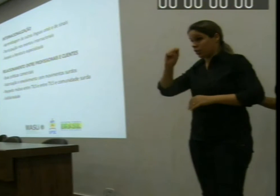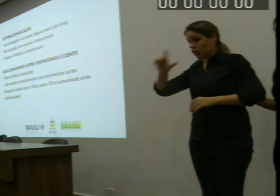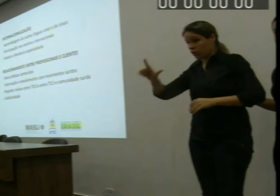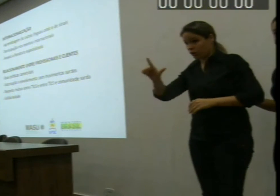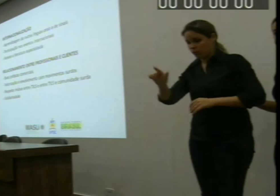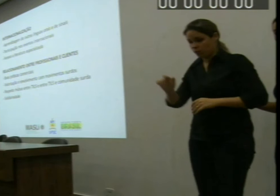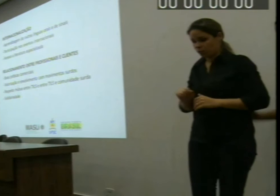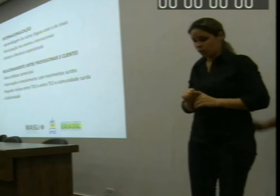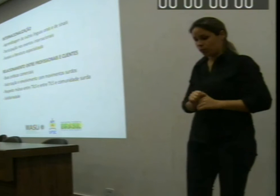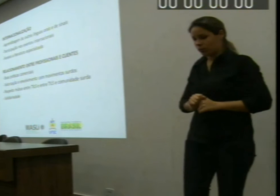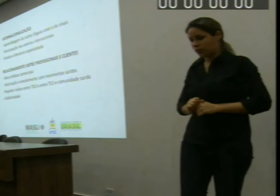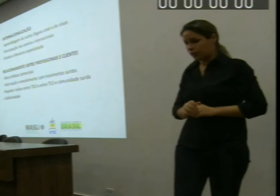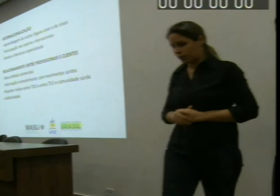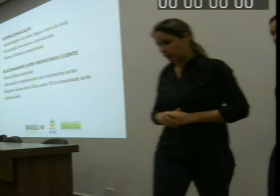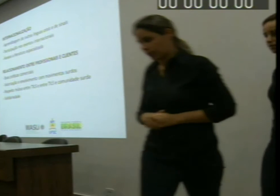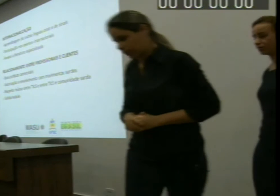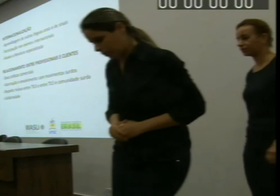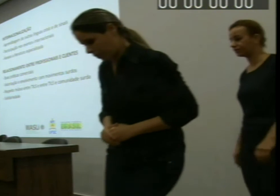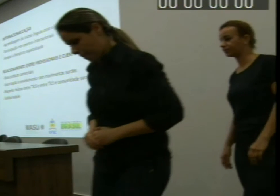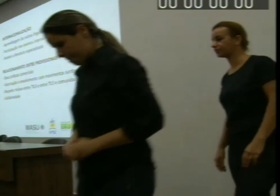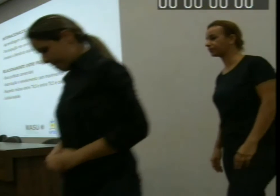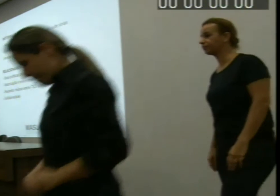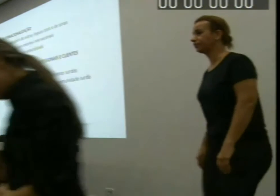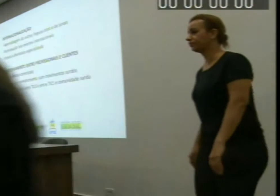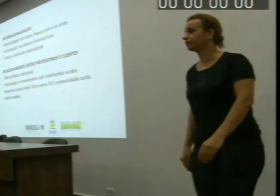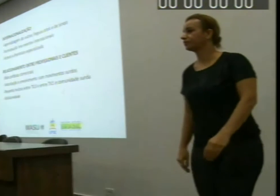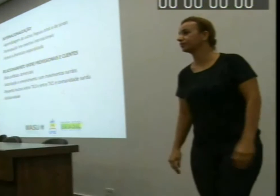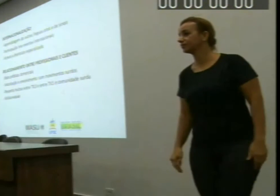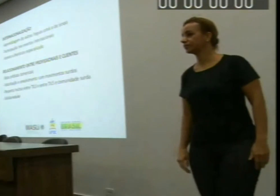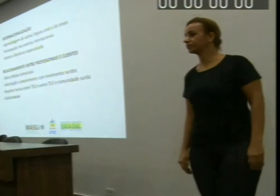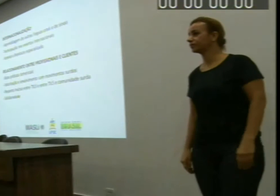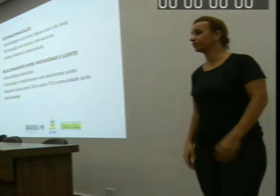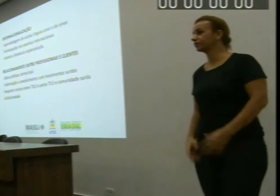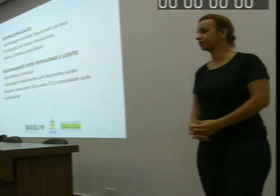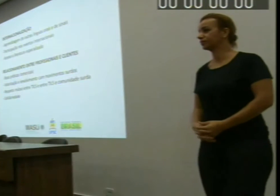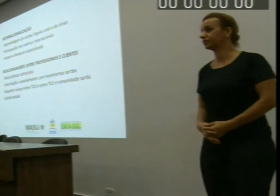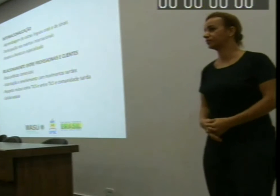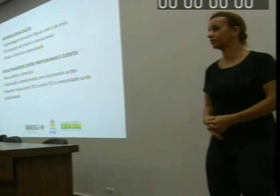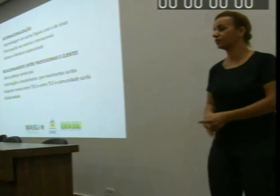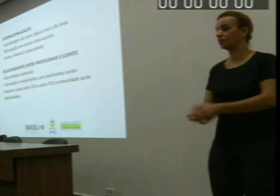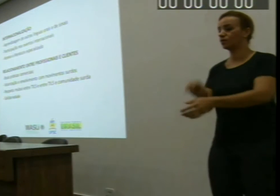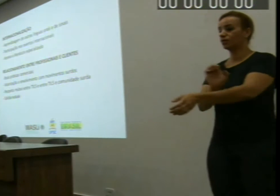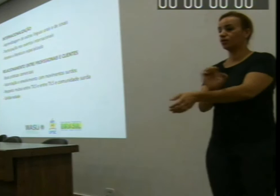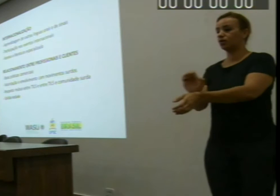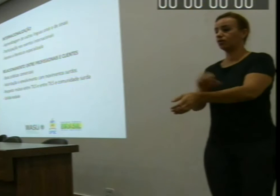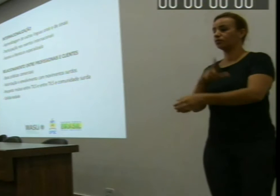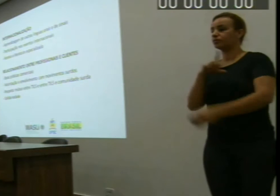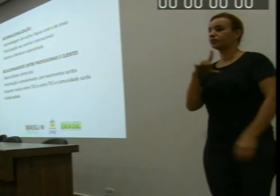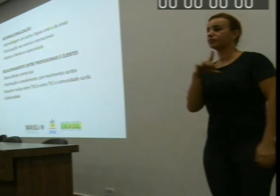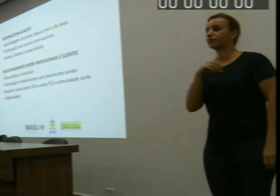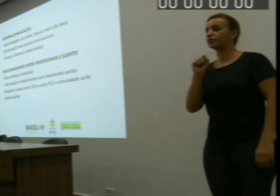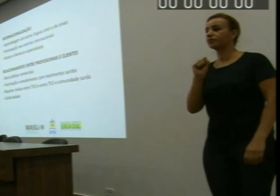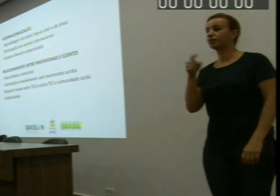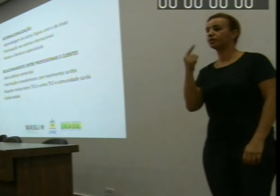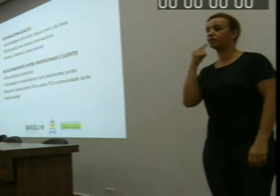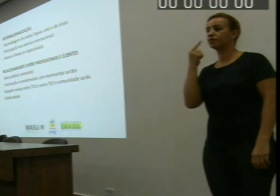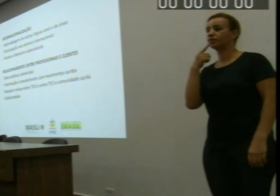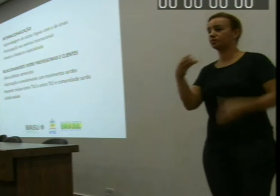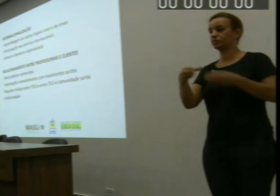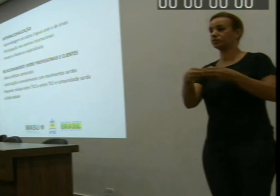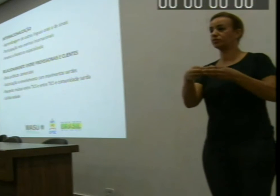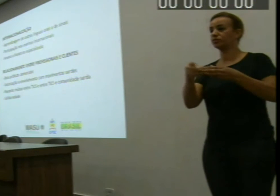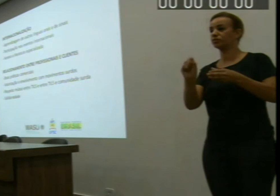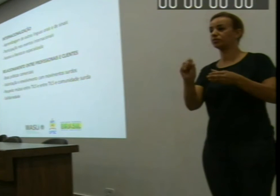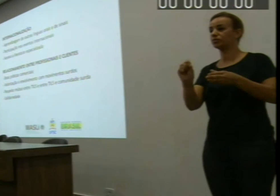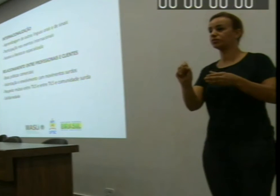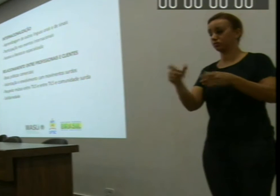não pode oferecer uma central de intérprete com dois intérpretes ele também vai ter que ver a população absoluta de surdos no local e dizer pera aí a gente